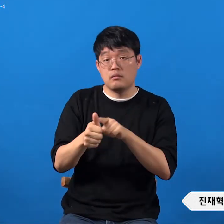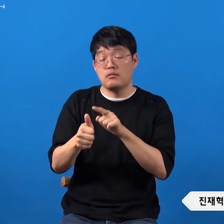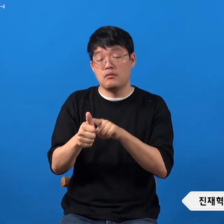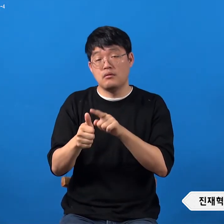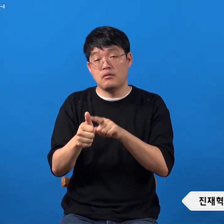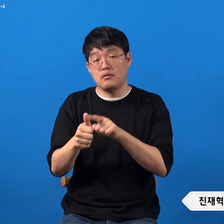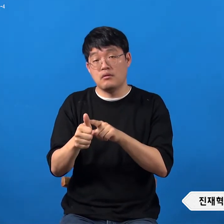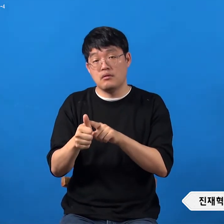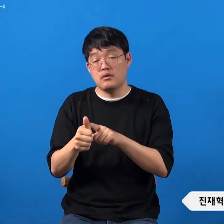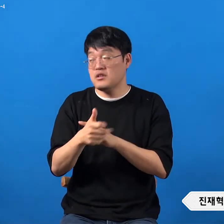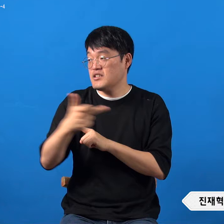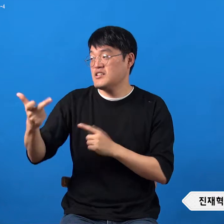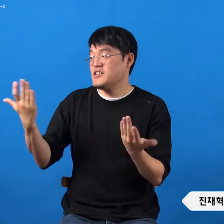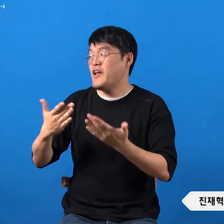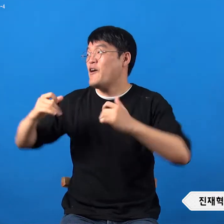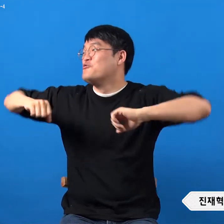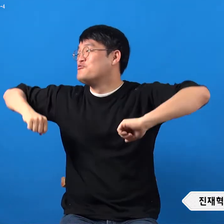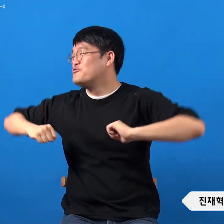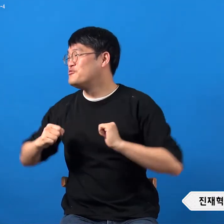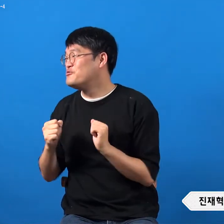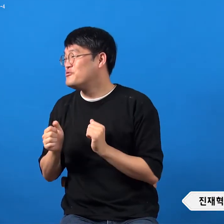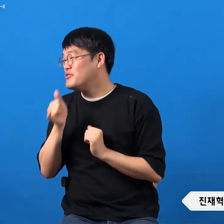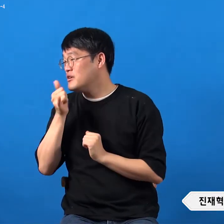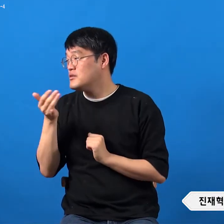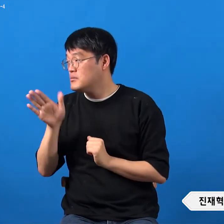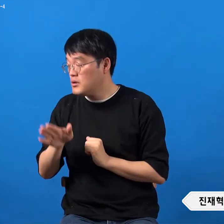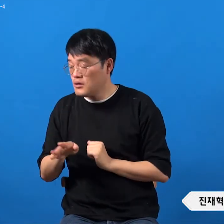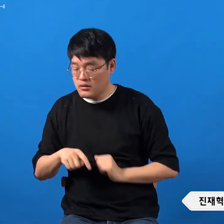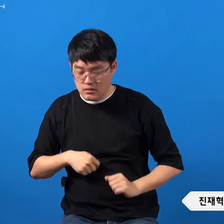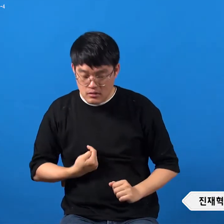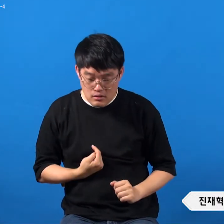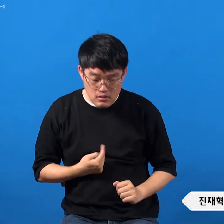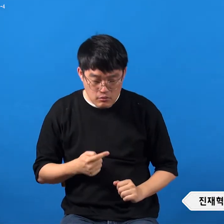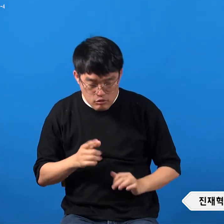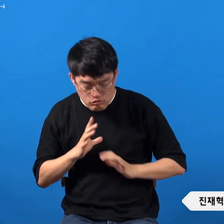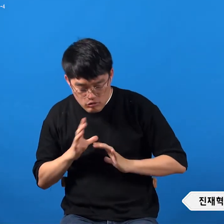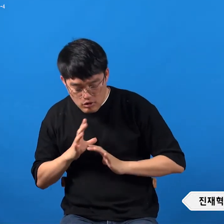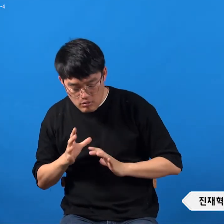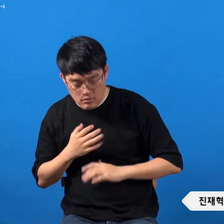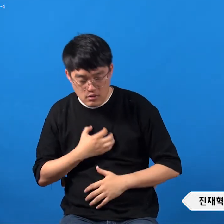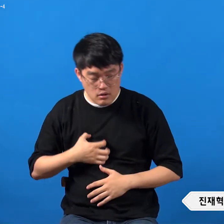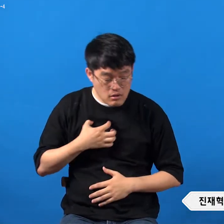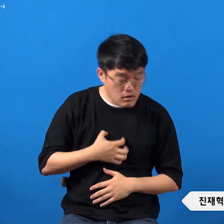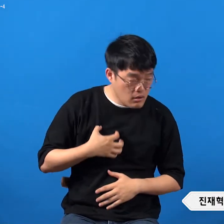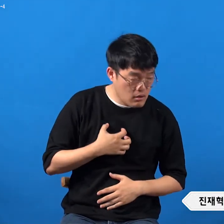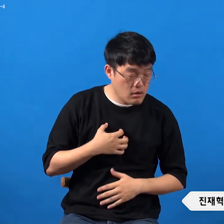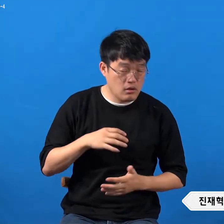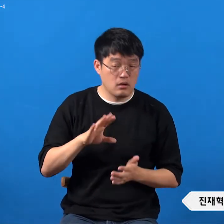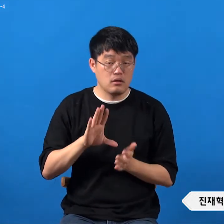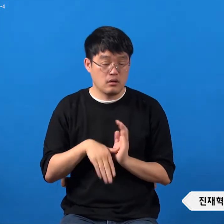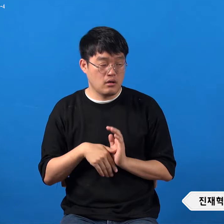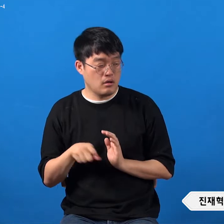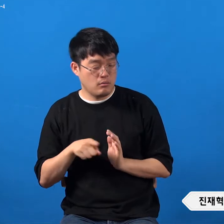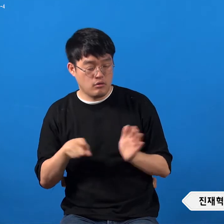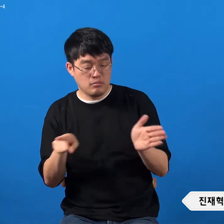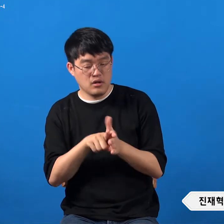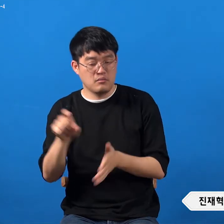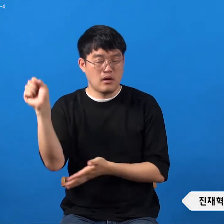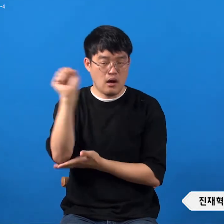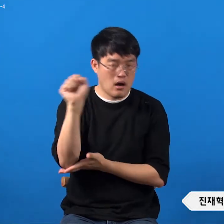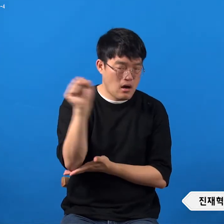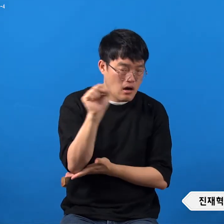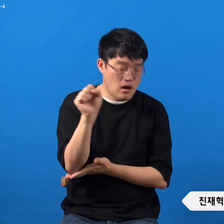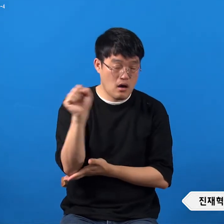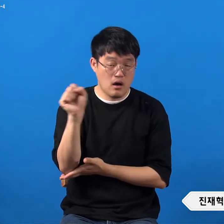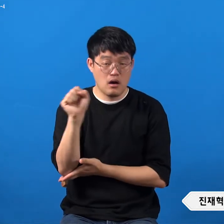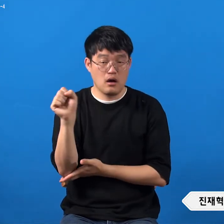그렇게 거창하게 순종하는 모습을 보이면서도 정작 자기의 두려움과 걱정 앞에서 흔들리고 무너져